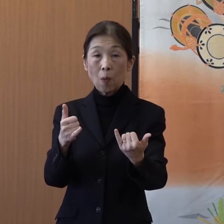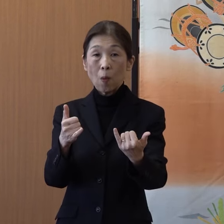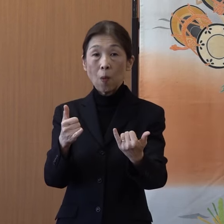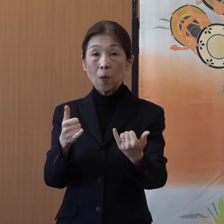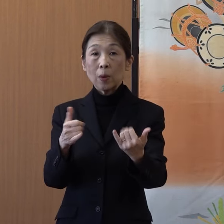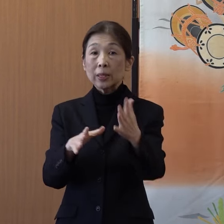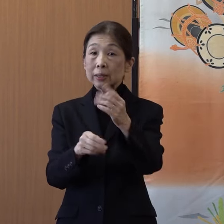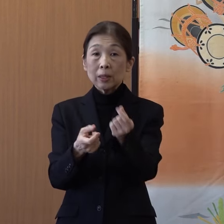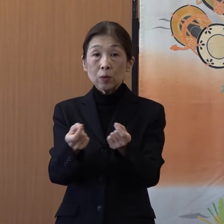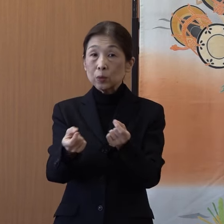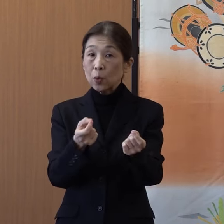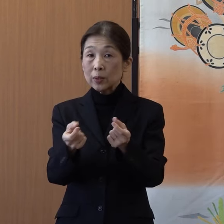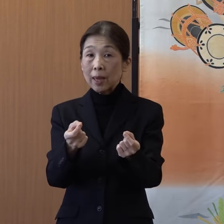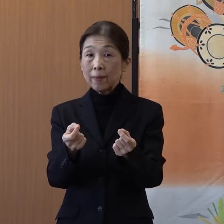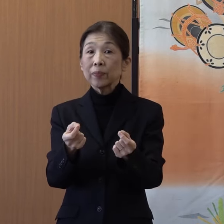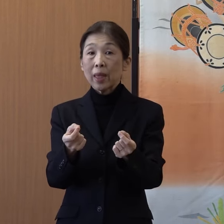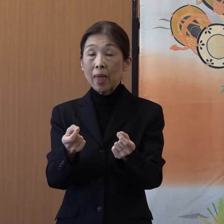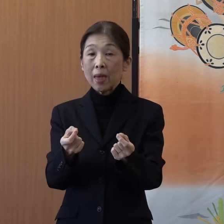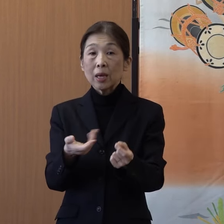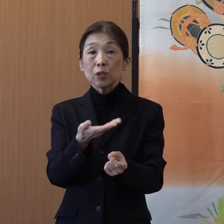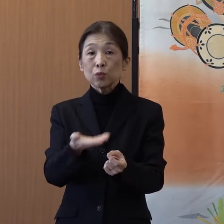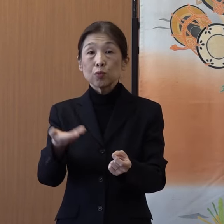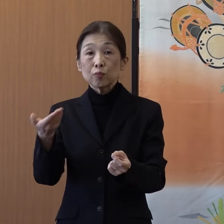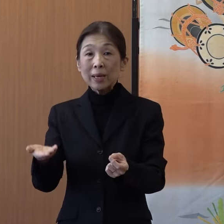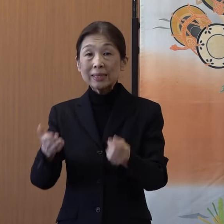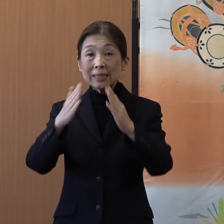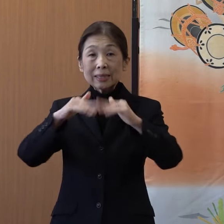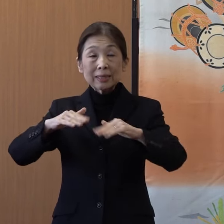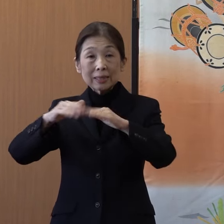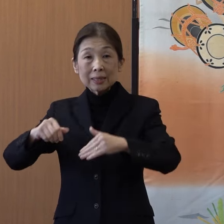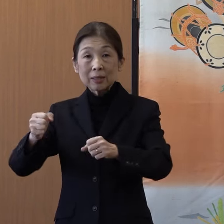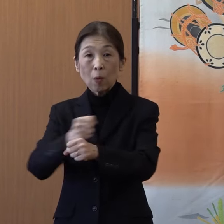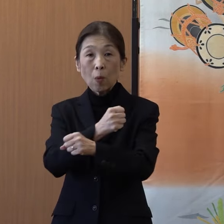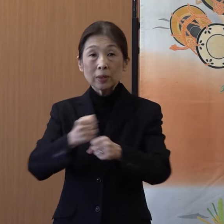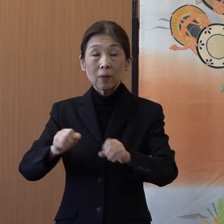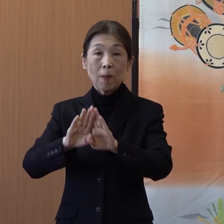申請者と日程を調整し順次解体を進めてまいります。